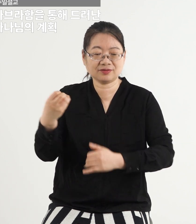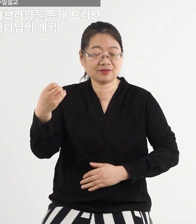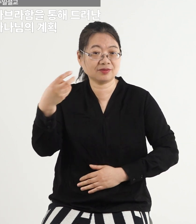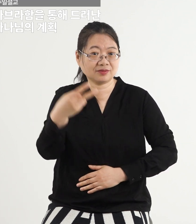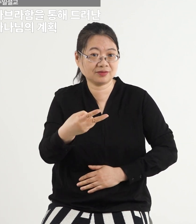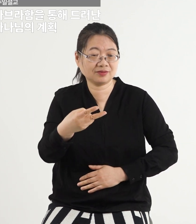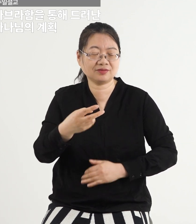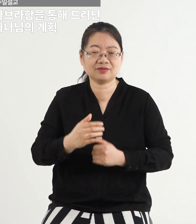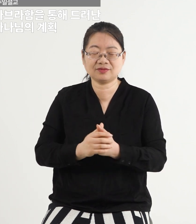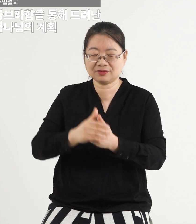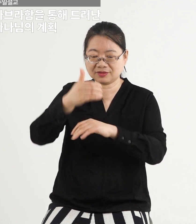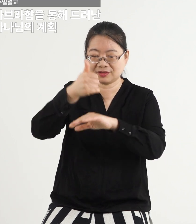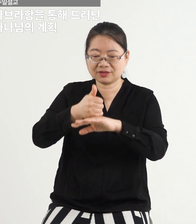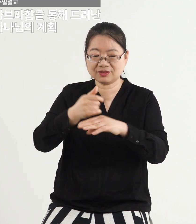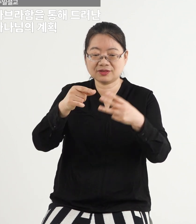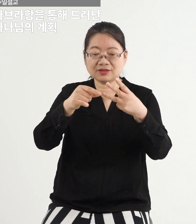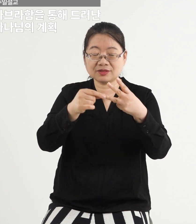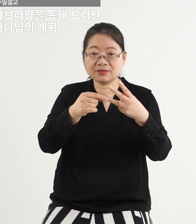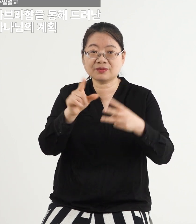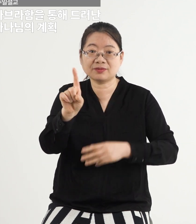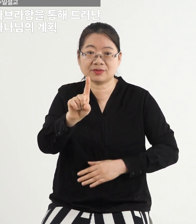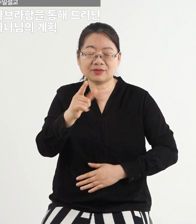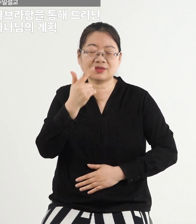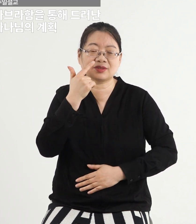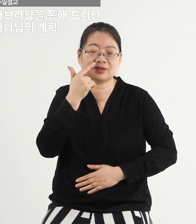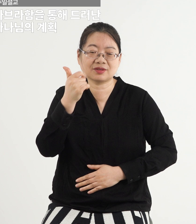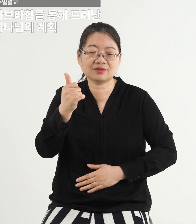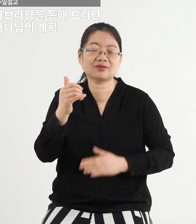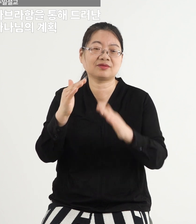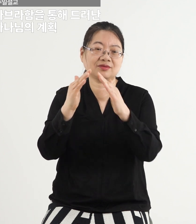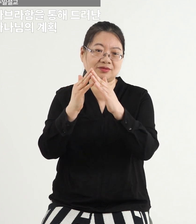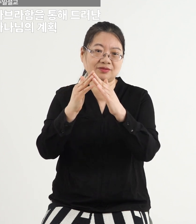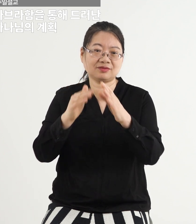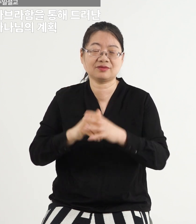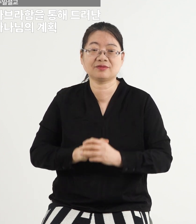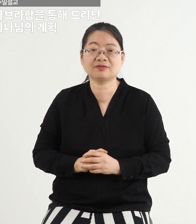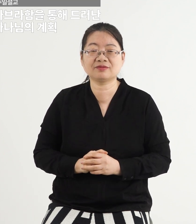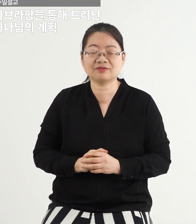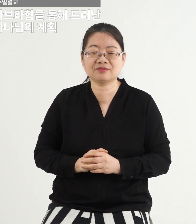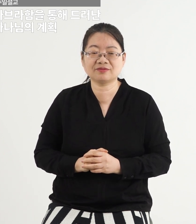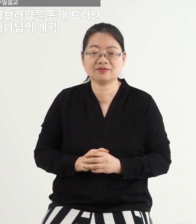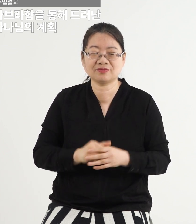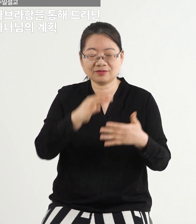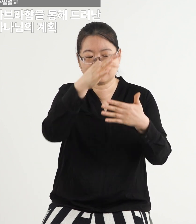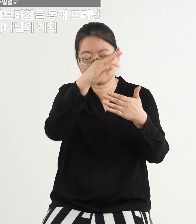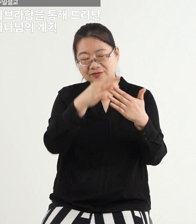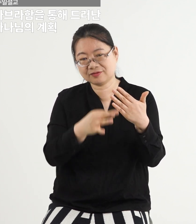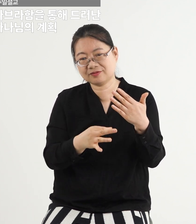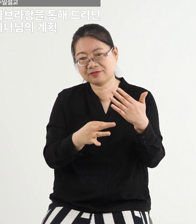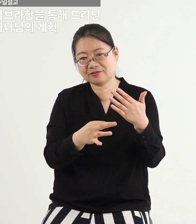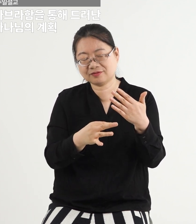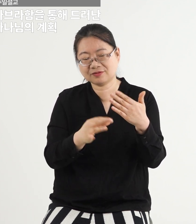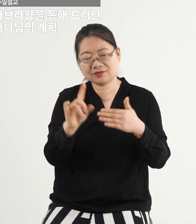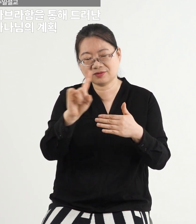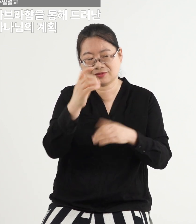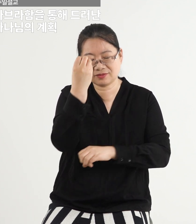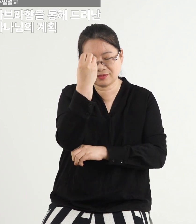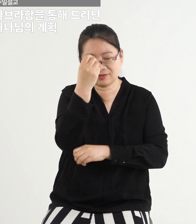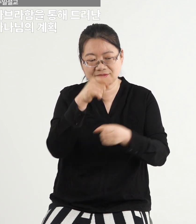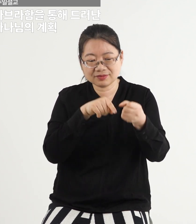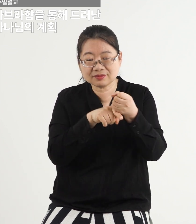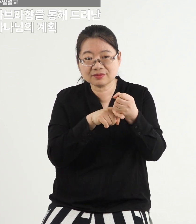친척과 마지막 세 번째는 뭐죠? 아비집. 여러분, 이 순서에 어떤